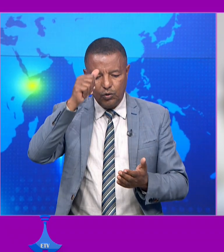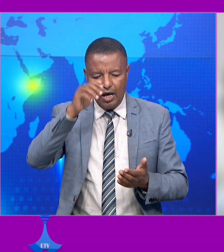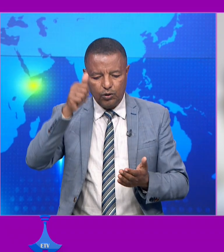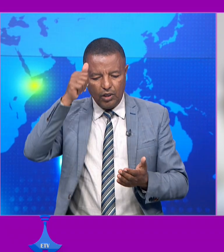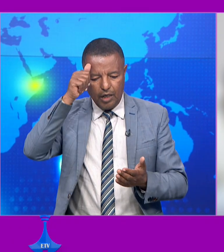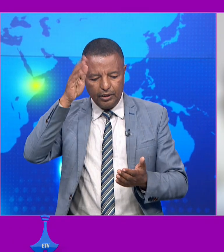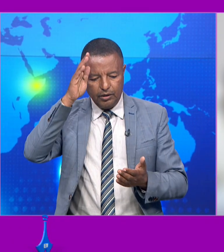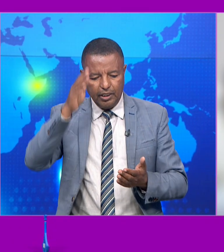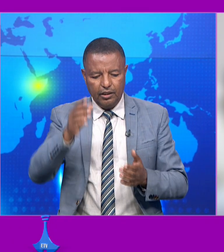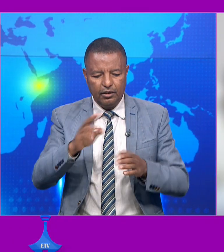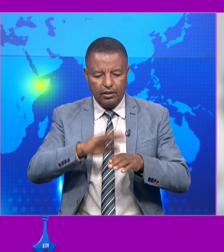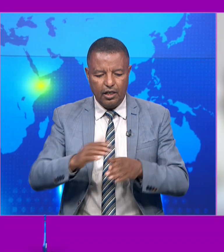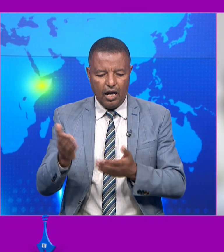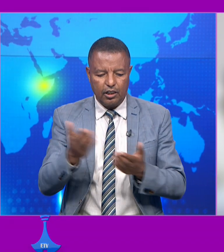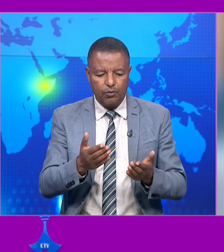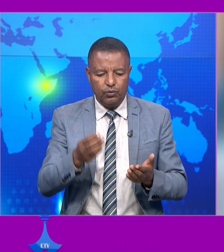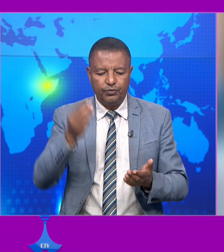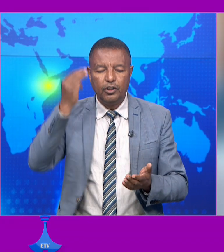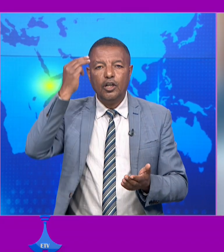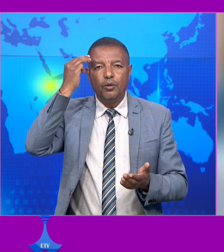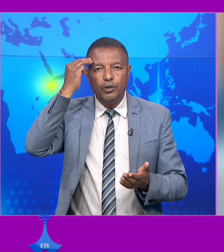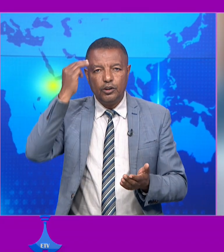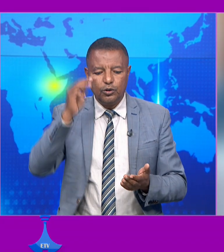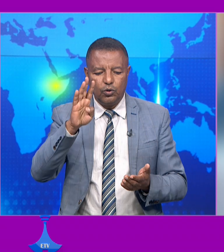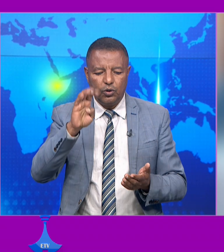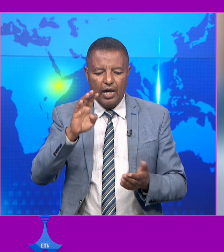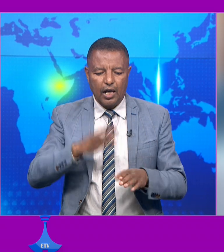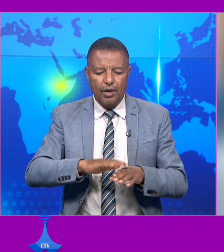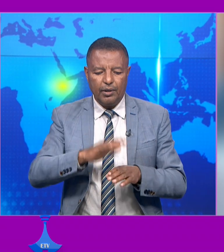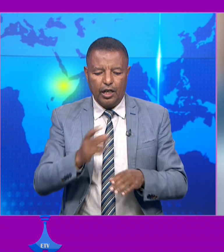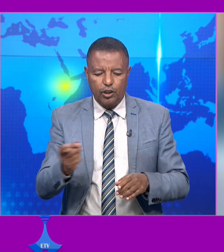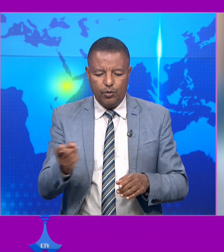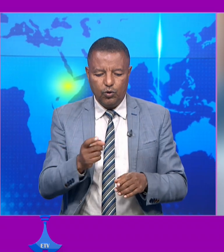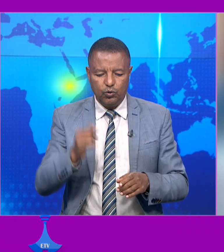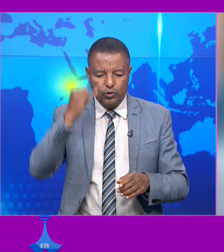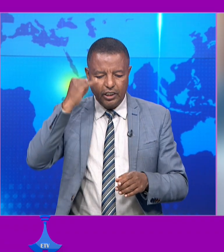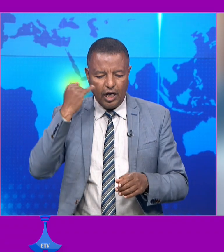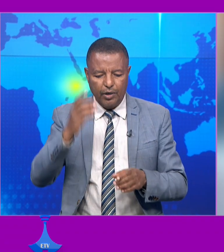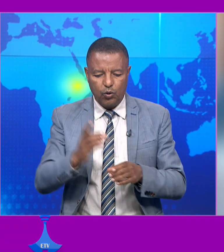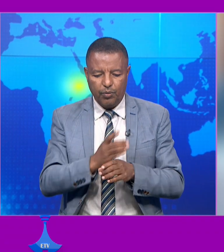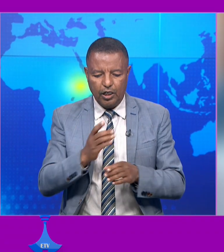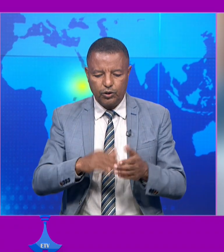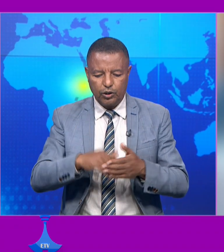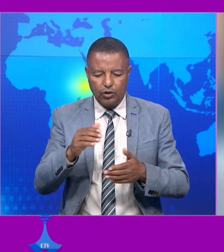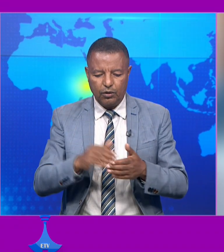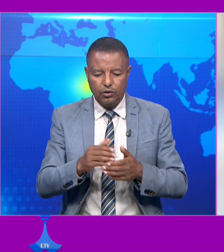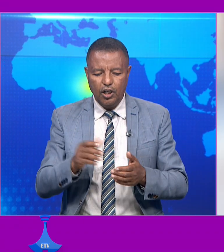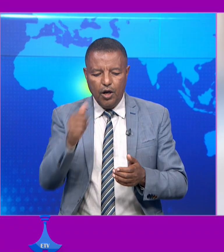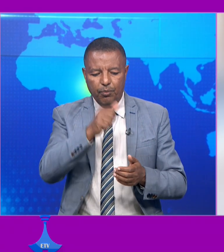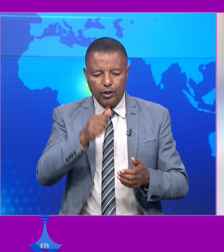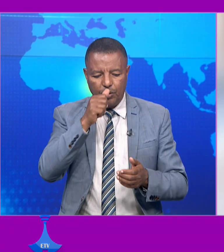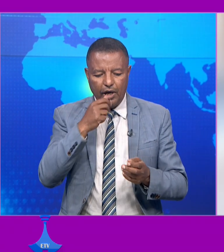ሚኒስትሩ አቶ አህመድ ሺዴ ጥሪ አቀረቡ። ሚኒስትሩ ከ40 በላይ ከሚሆኑ የጃፓን ኩባንያዎች